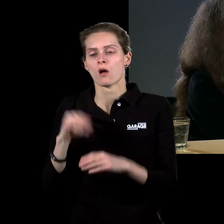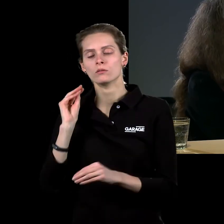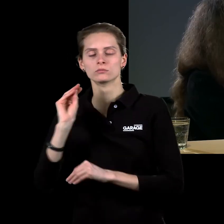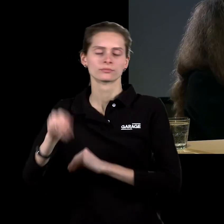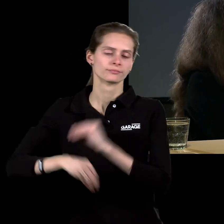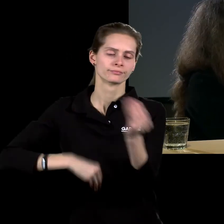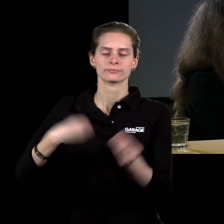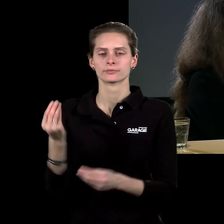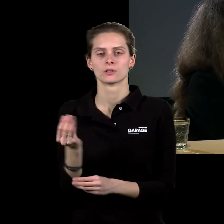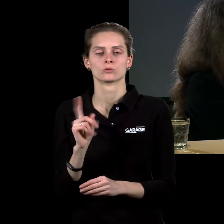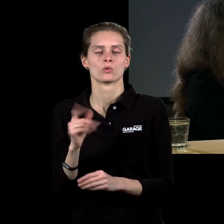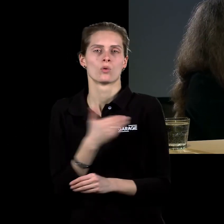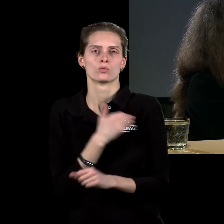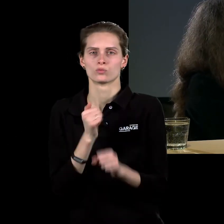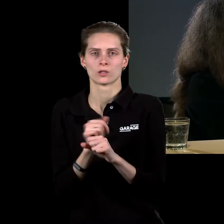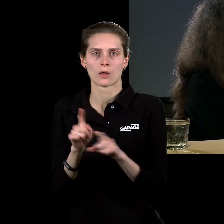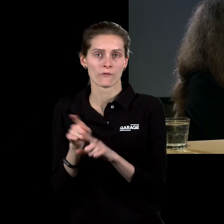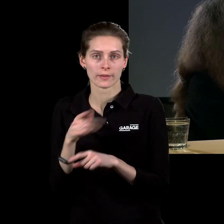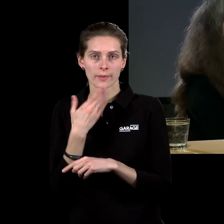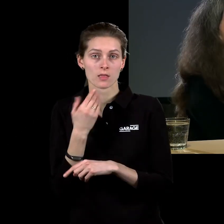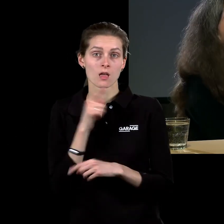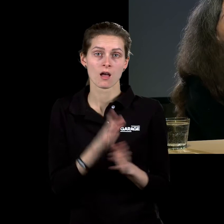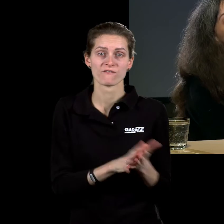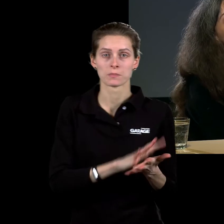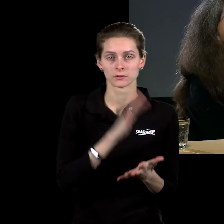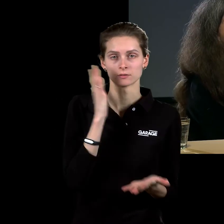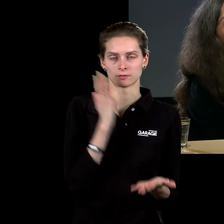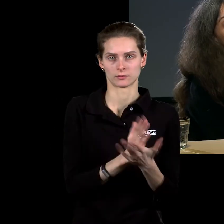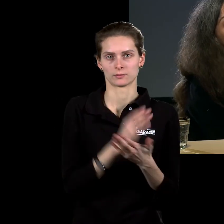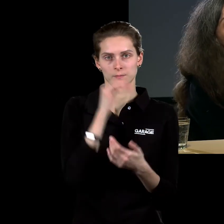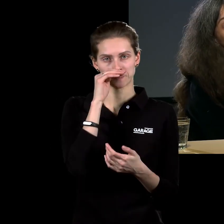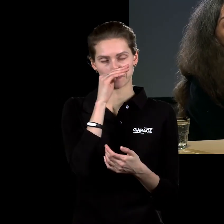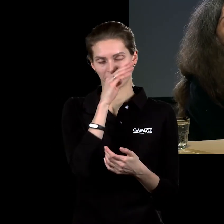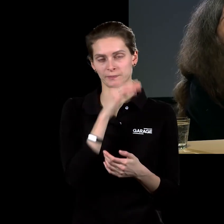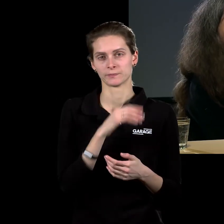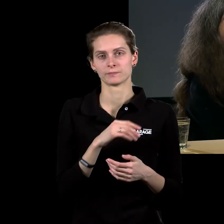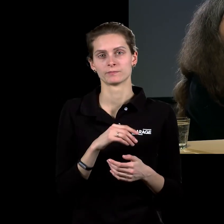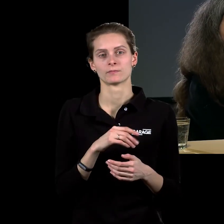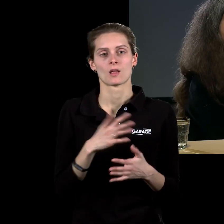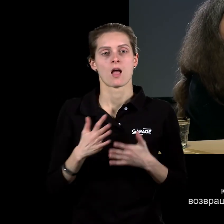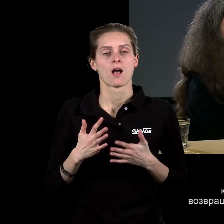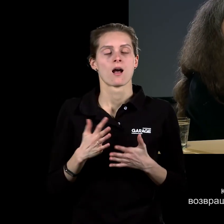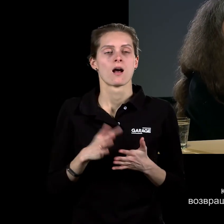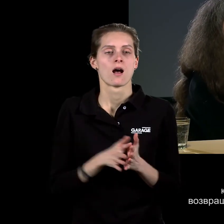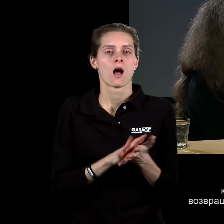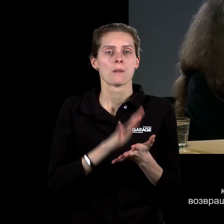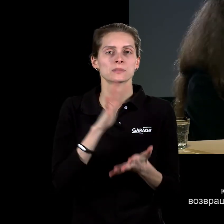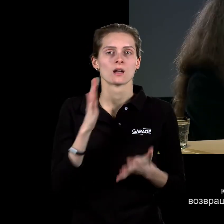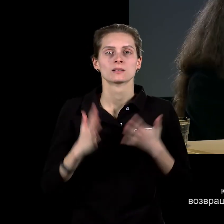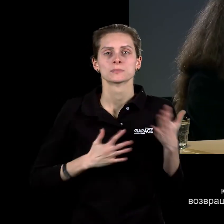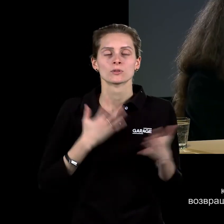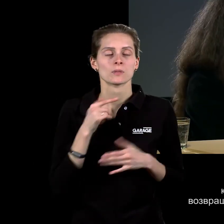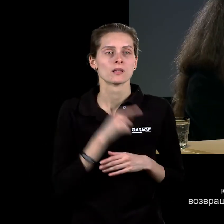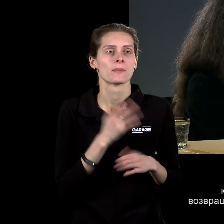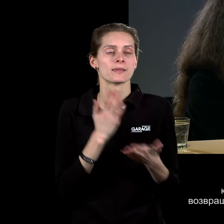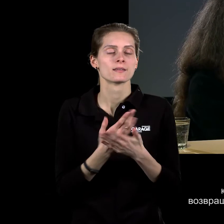есть органичность, есть рукотворность, и есть возвращение, может быть, и к жестуальности абстрактного экспрессионизма, и